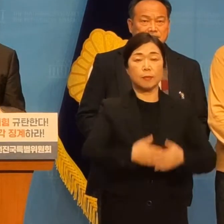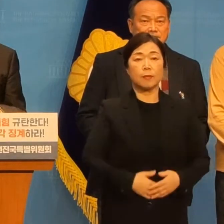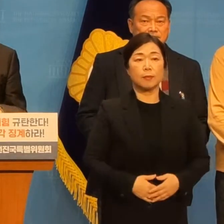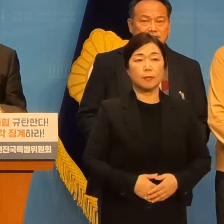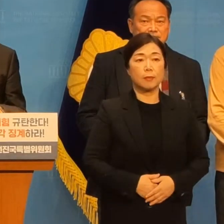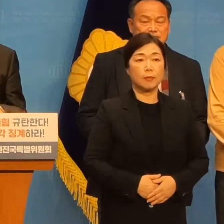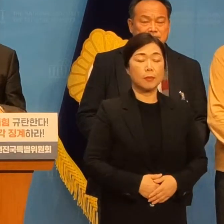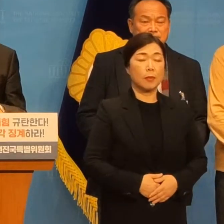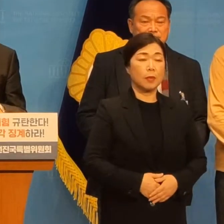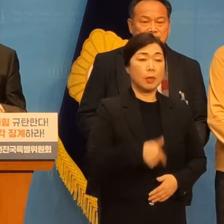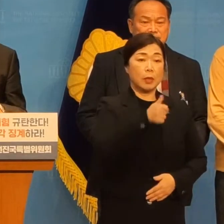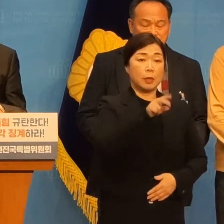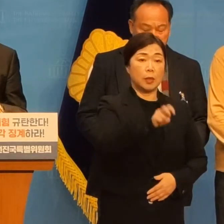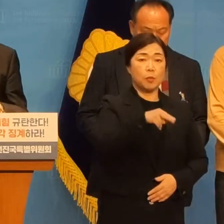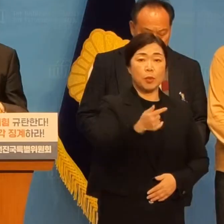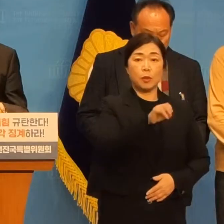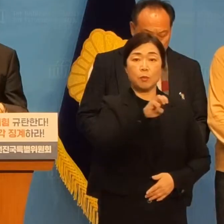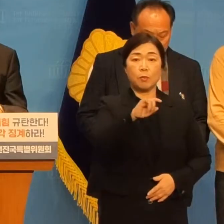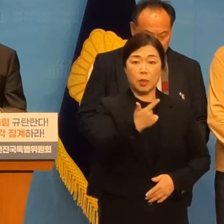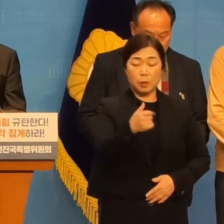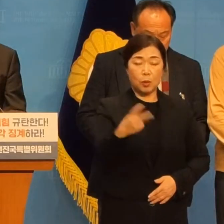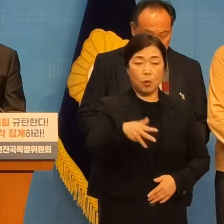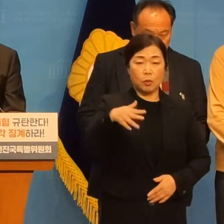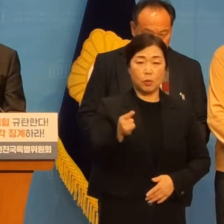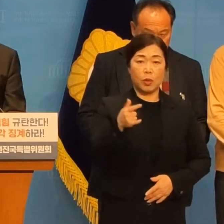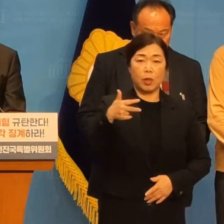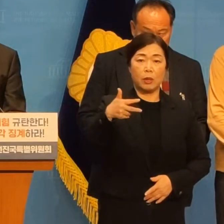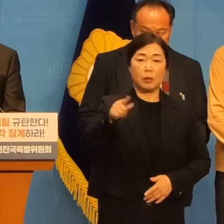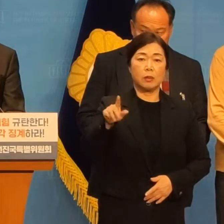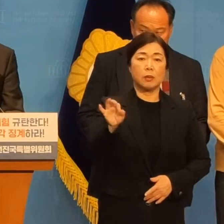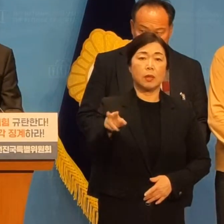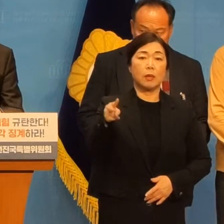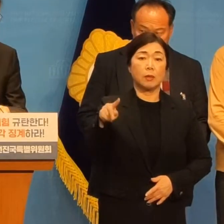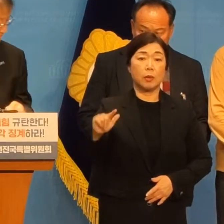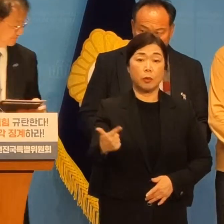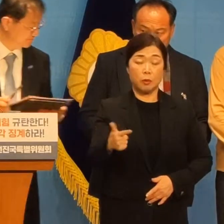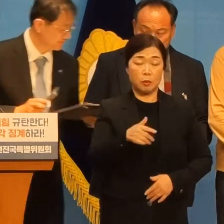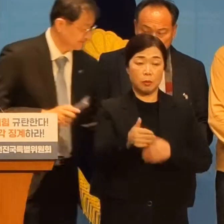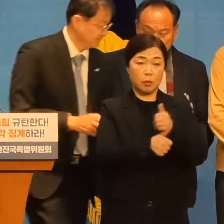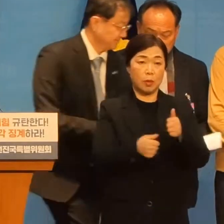기자회견은 김선민 위원장님과 최창현 위원장님께서 나누어 말씀 주시겠습니다.